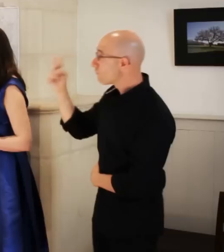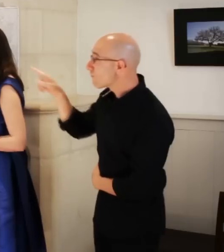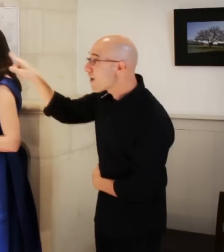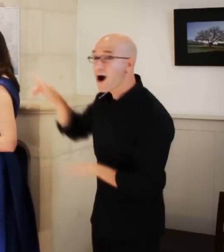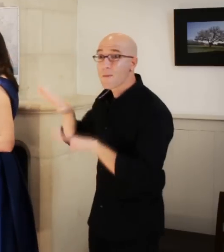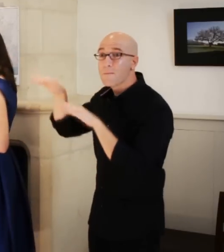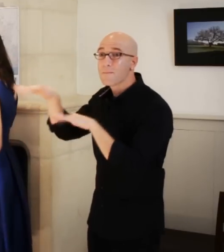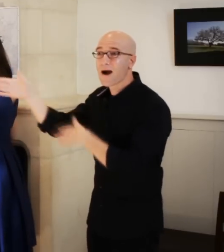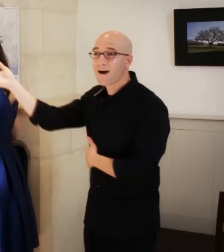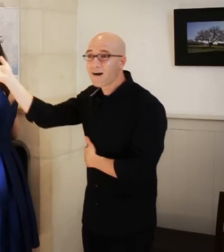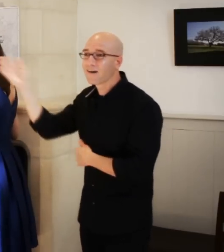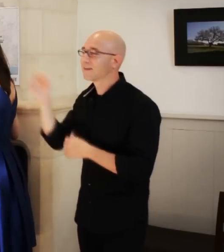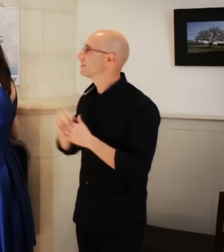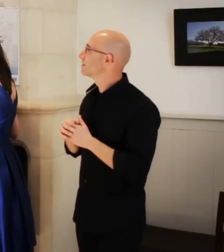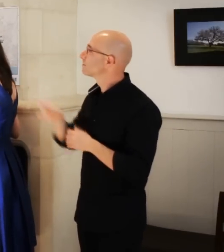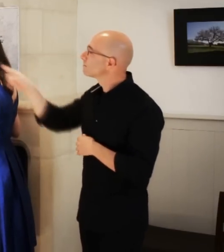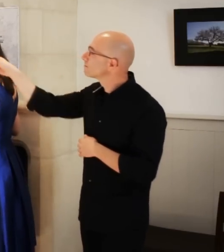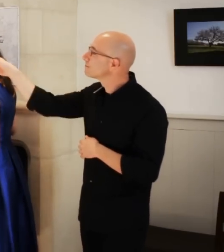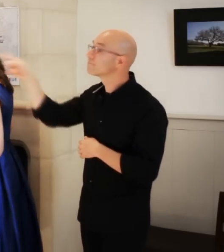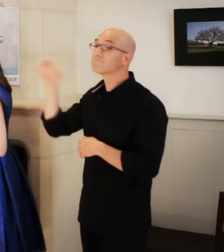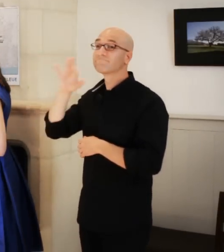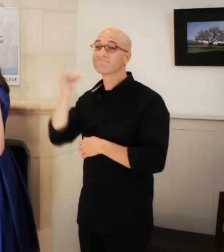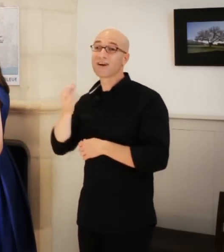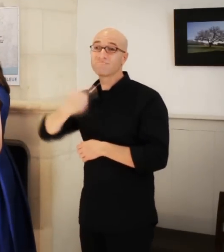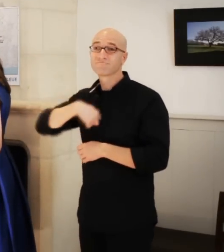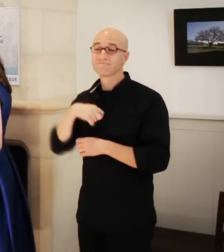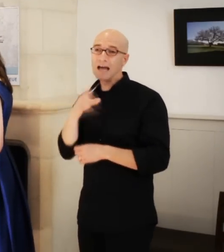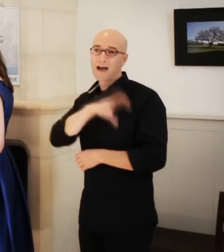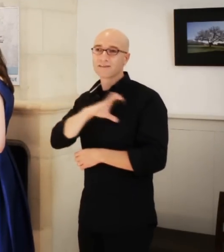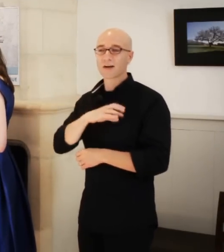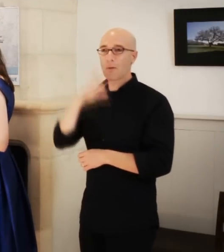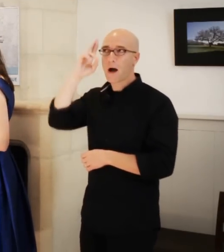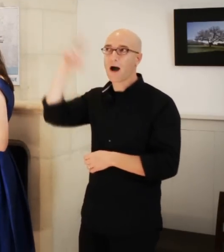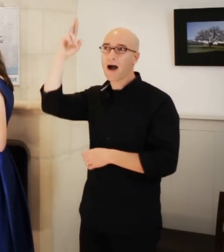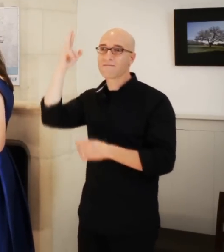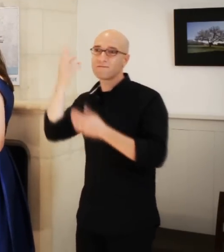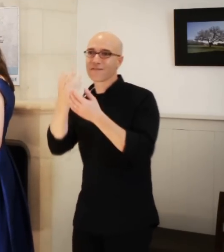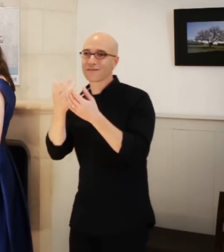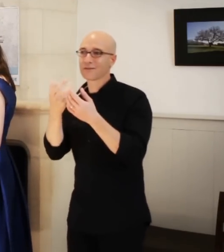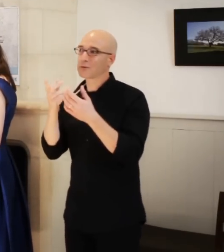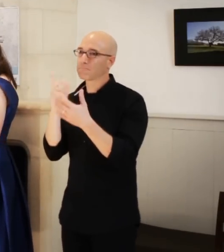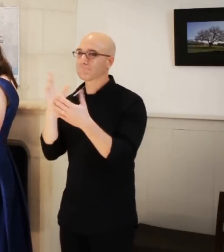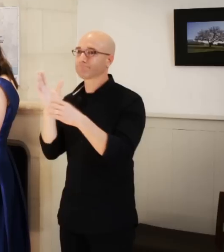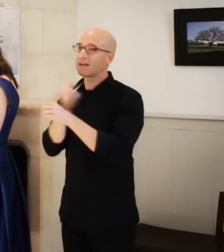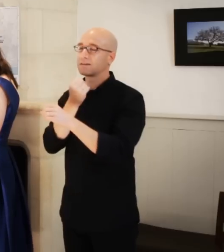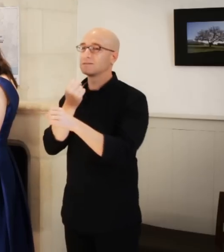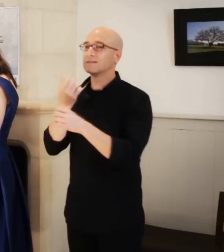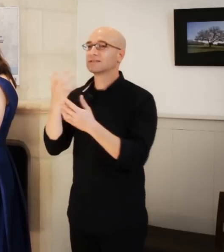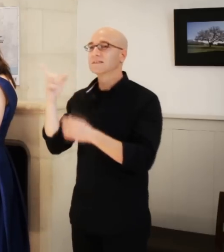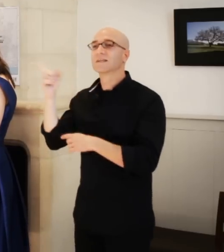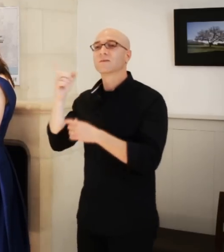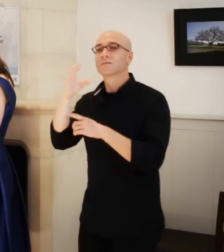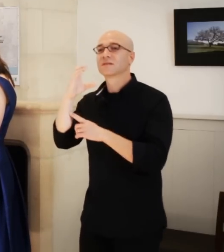on va essayer de réaliser un des rêves du Centre international de la mer, de mettre Rochefort dans la mer, du coup. Voilà.